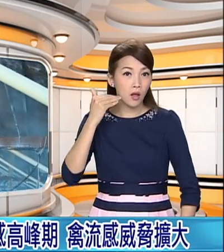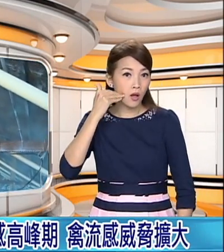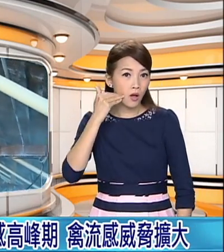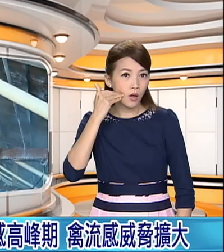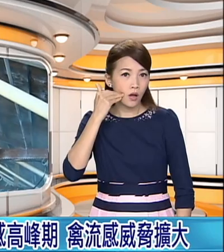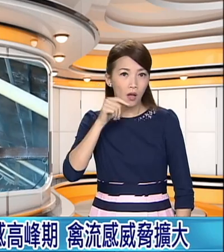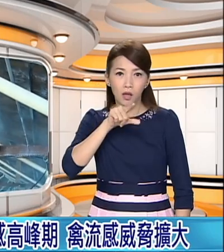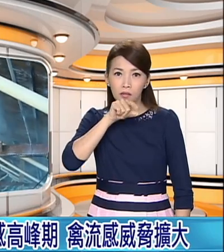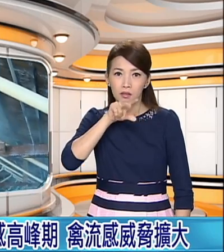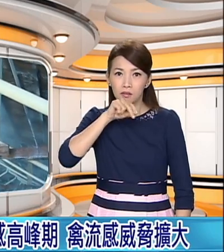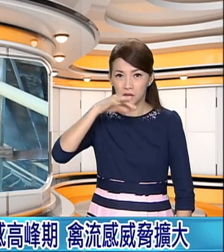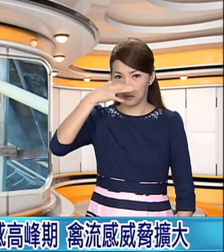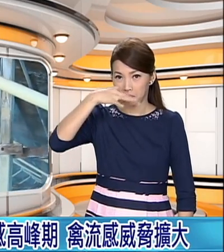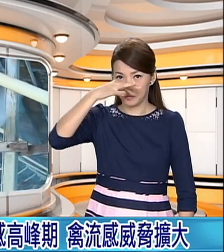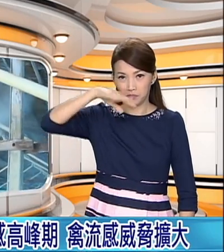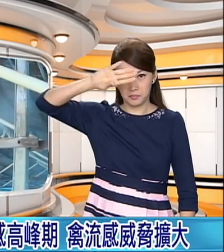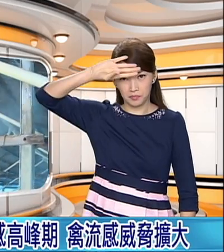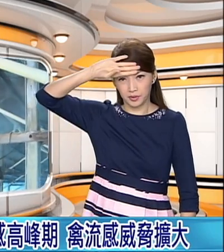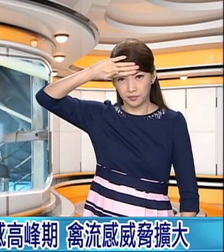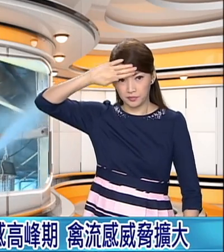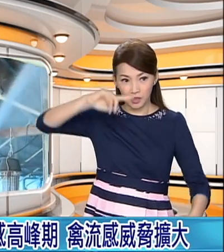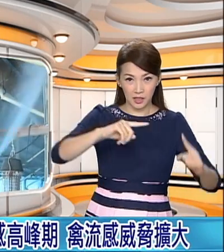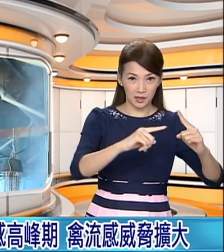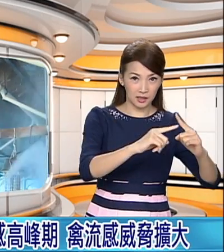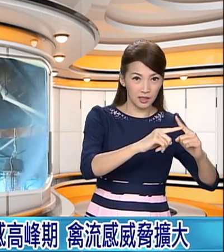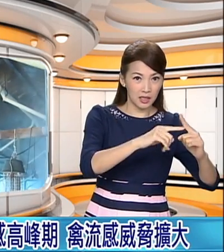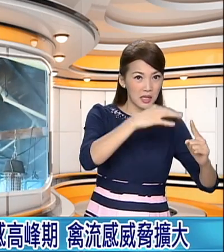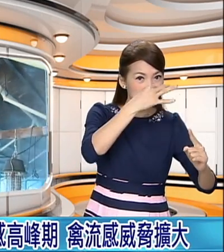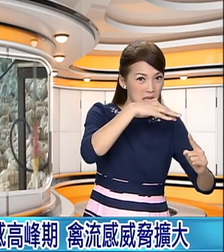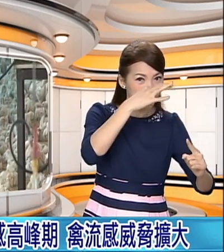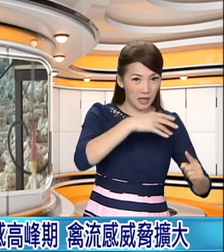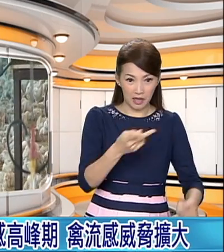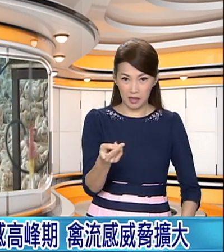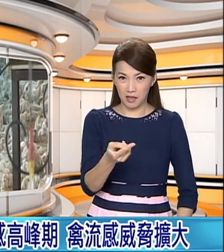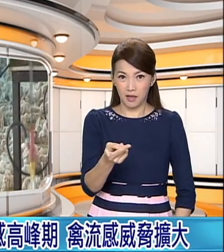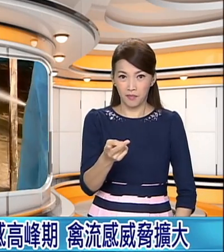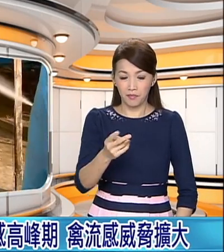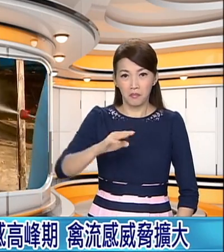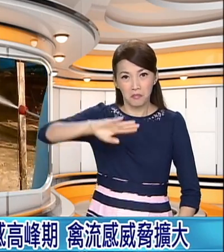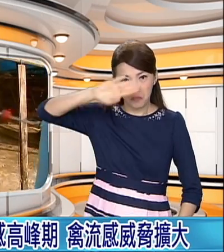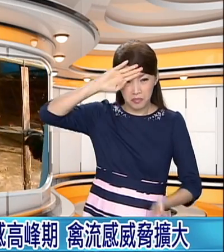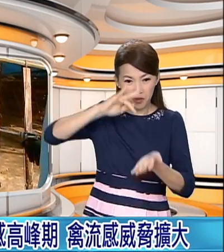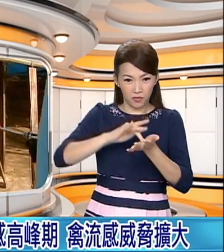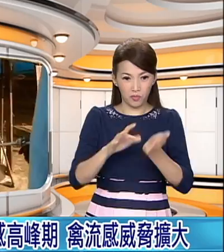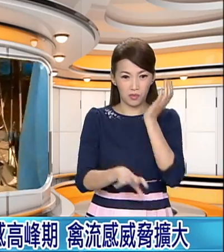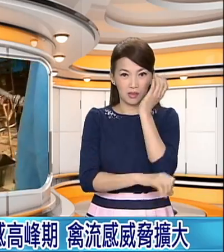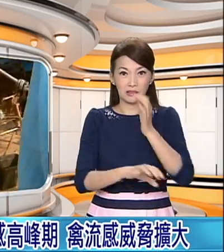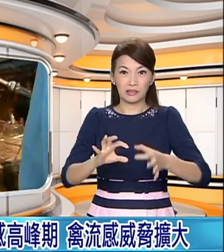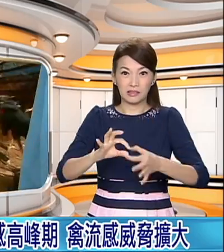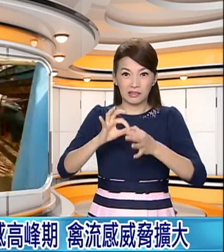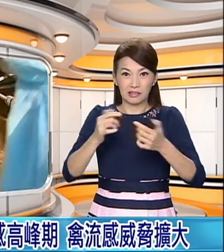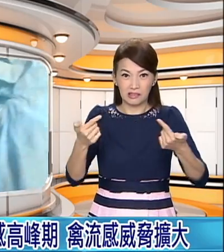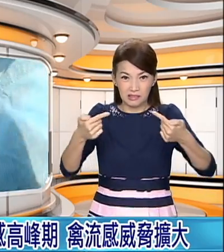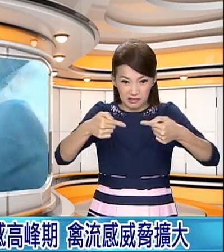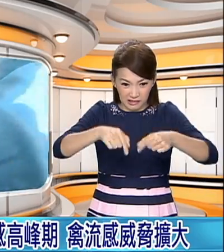毒和人类流感病毒基因重组，恐怕会突变成禽传人的